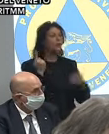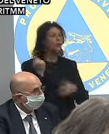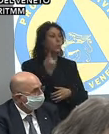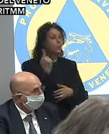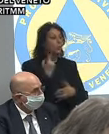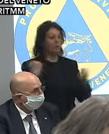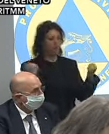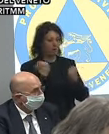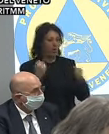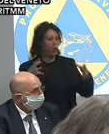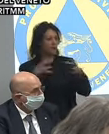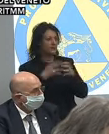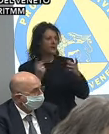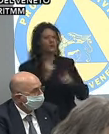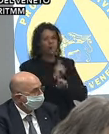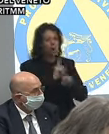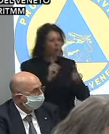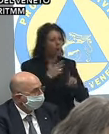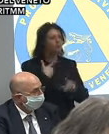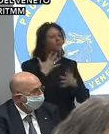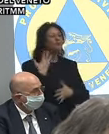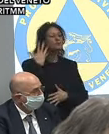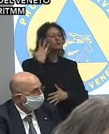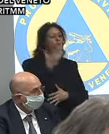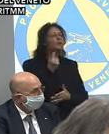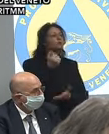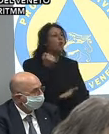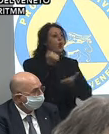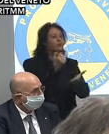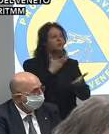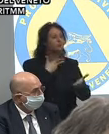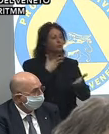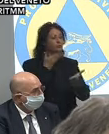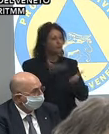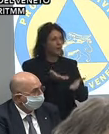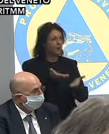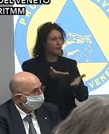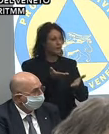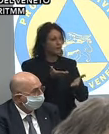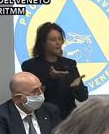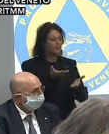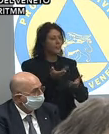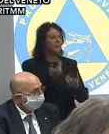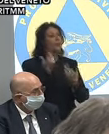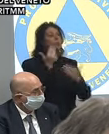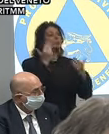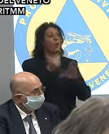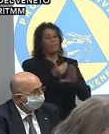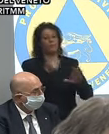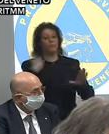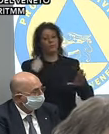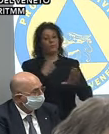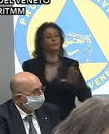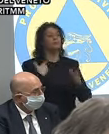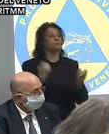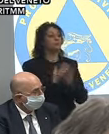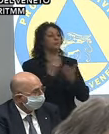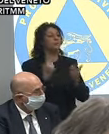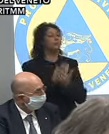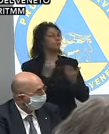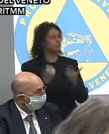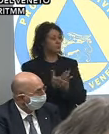ha promosso, no, sono 5 anni che sono dei soldi. La dovremmo già aver realizzata se non avessimo avuto tutti i guai che abbiamo avuto. C'è persino